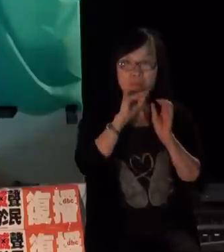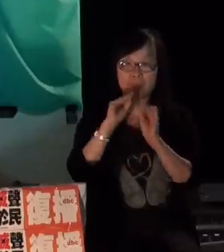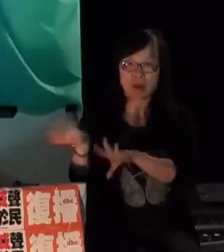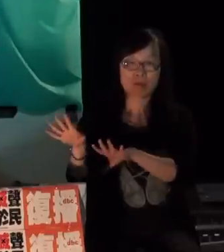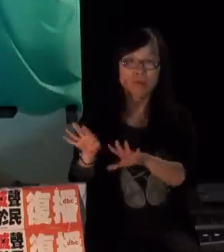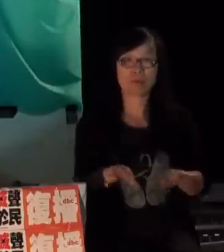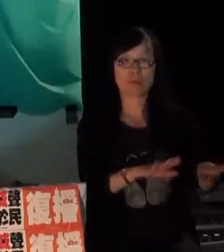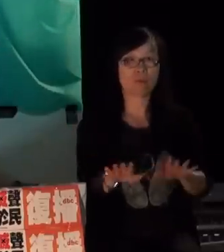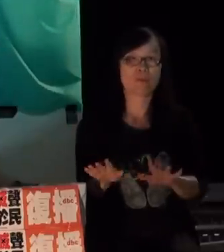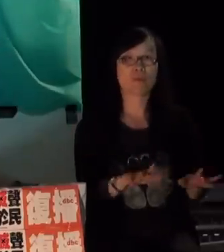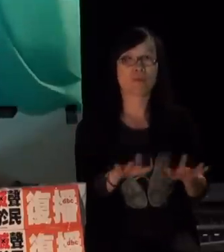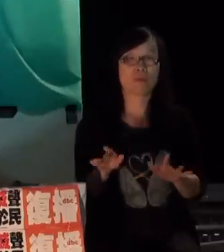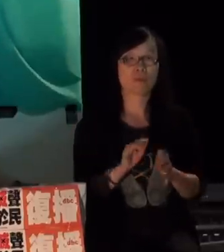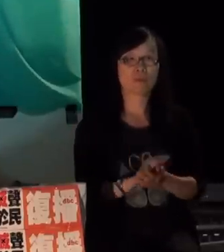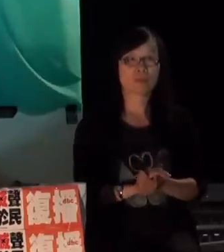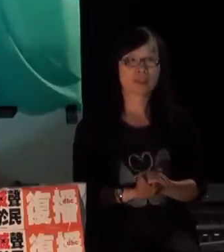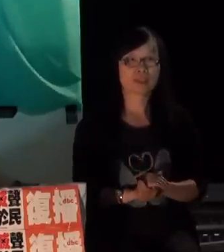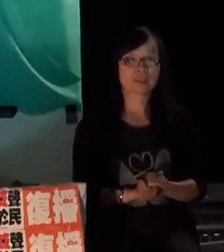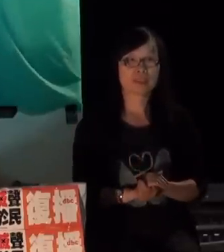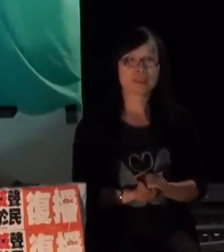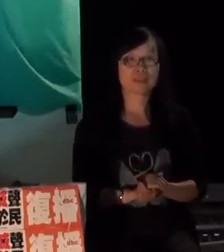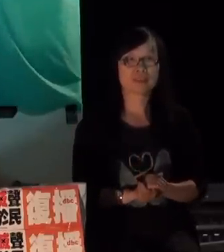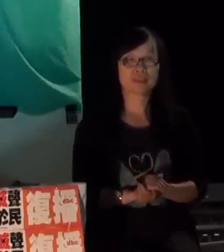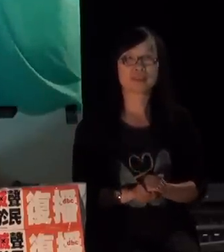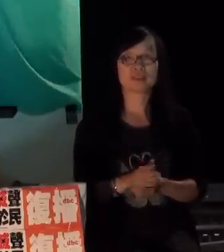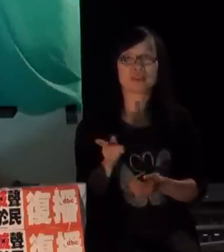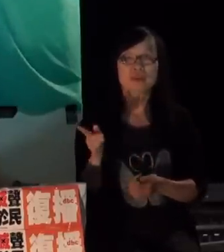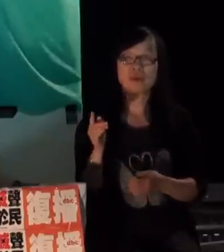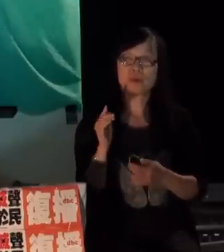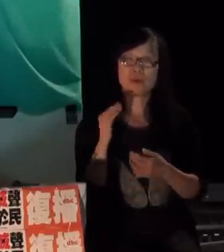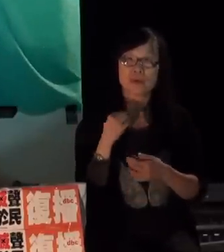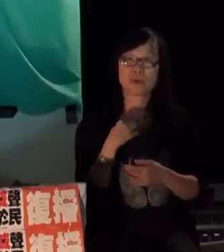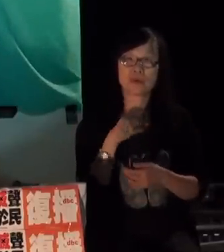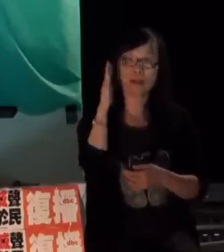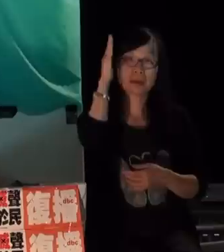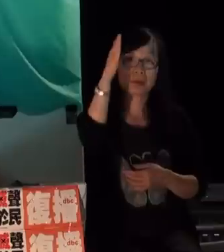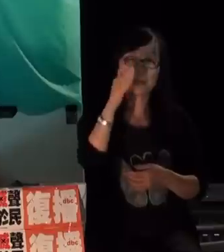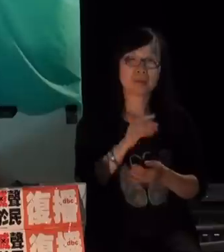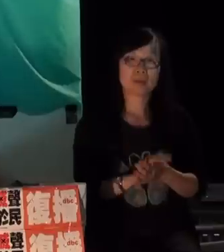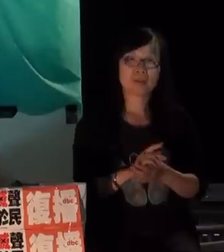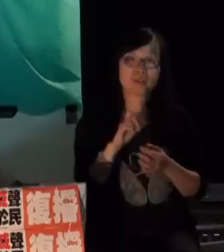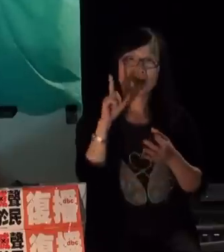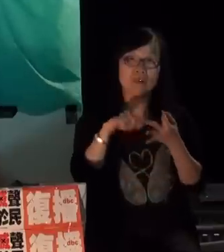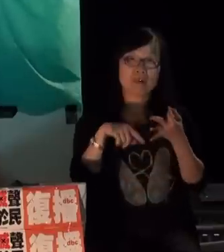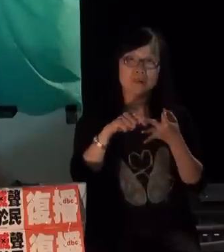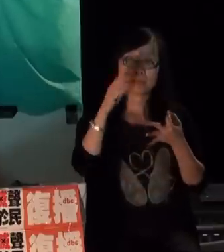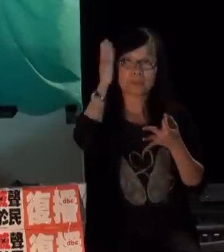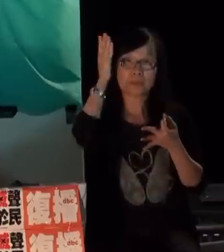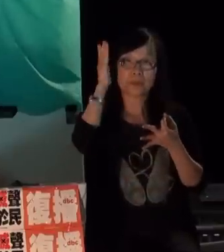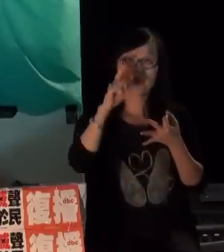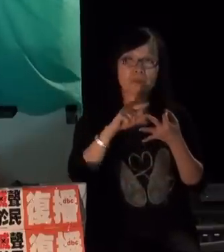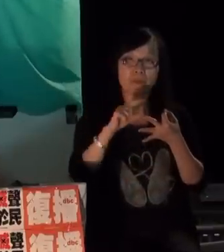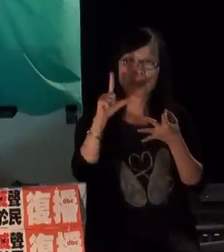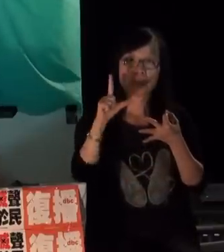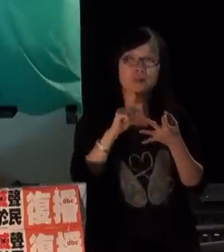海。喂，好簡單，唔該，好簡單。我希望李國寶同李國章同黃子欣再抬